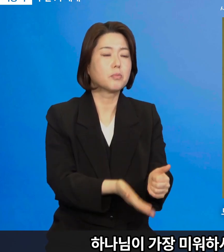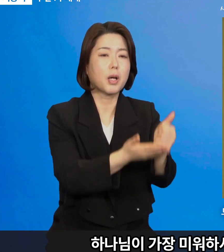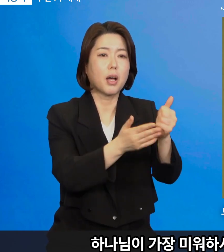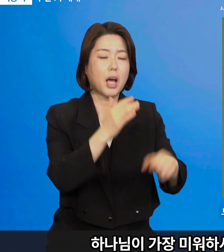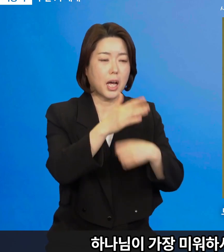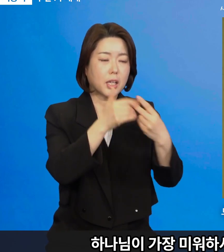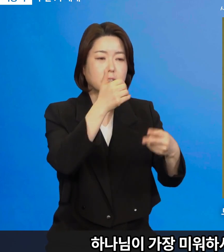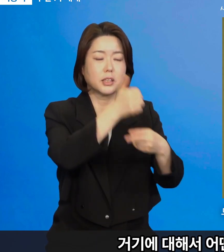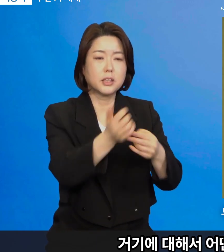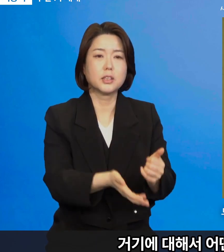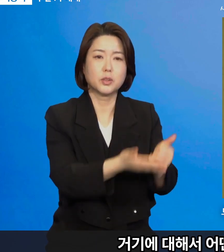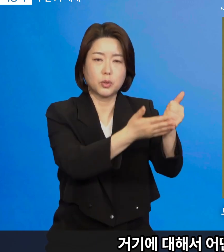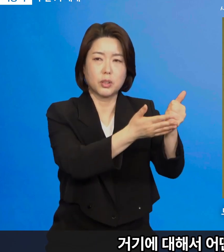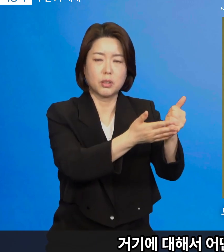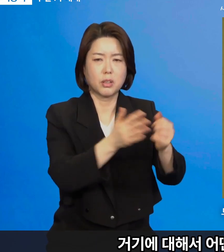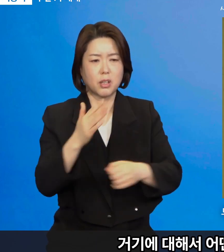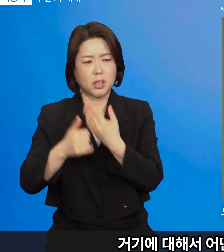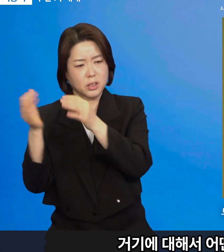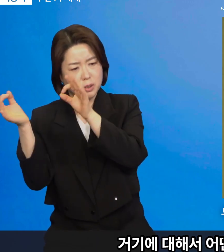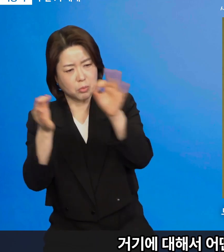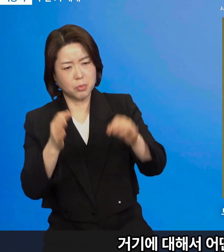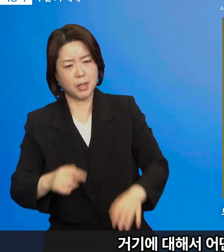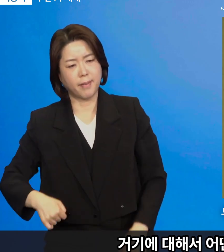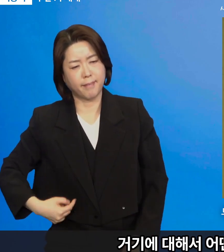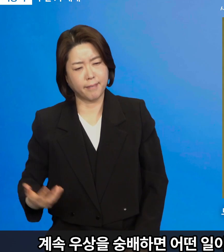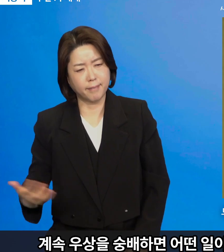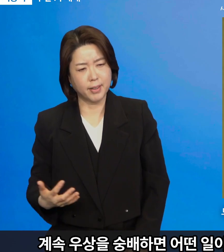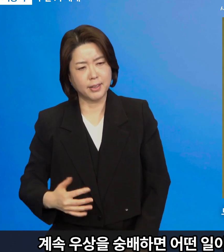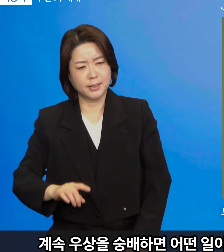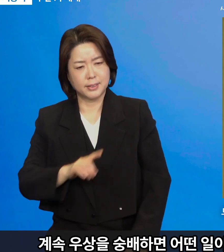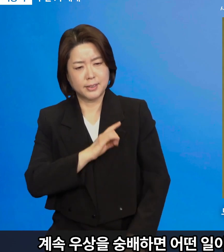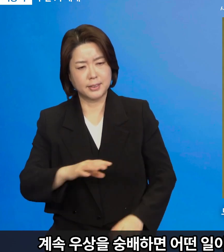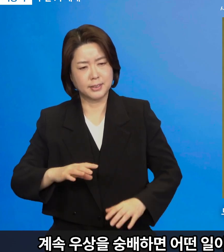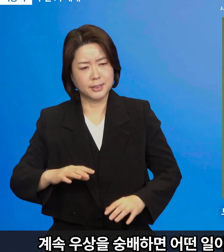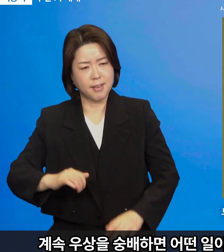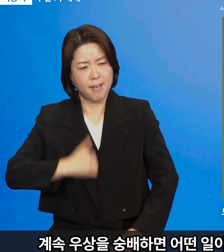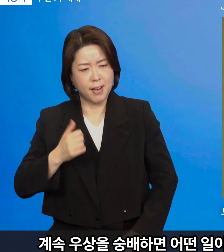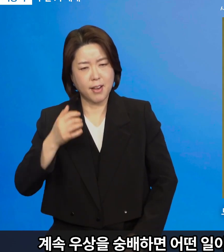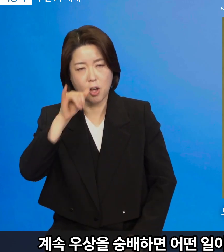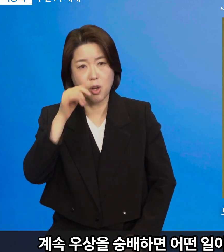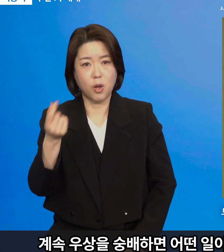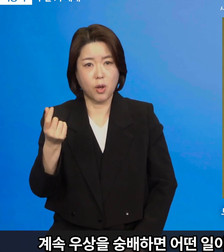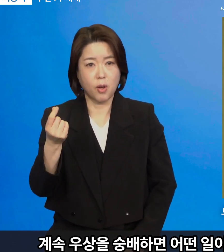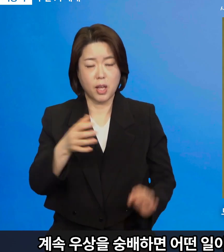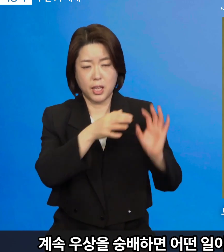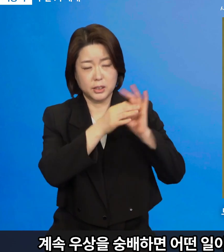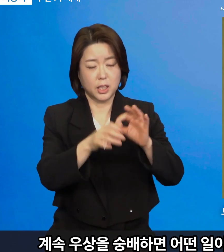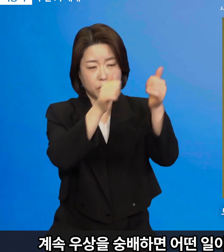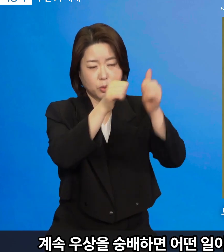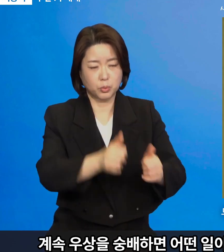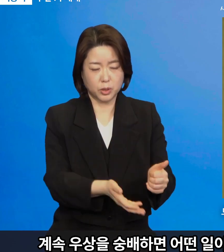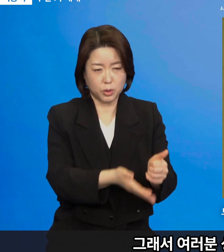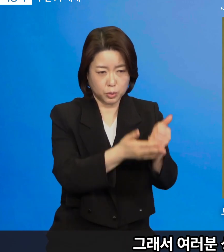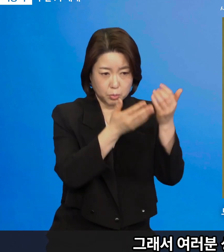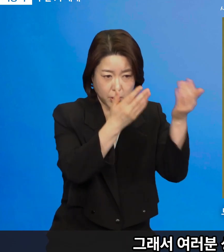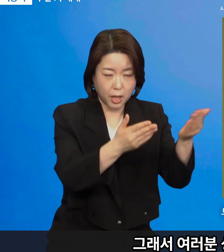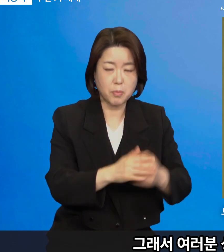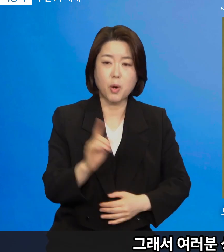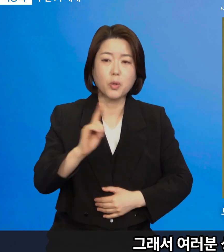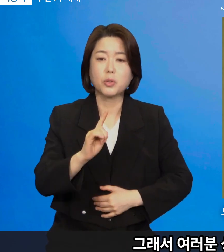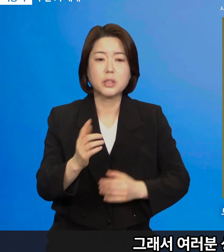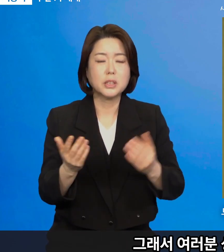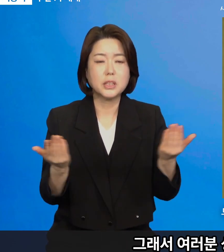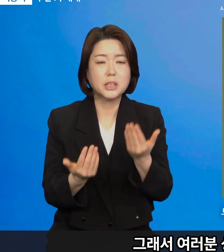아파하시는 죄예요. 거기에 대해서 어떤 일이 벌어지느냐, 계속 우상을 숭배하면 어떤 일이 벌어지는가를 보여주는 겁니다. 그래서